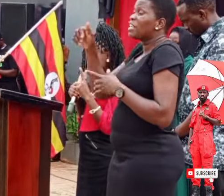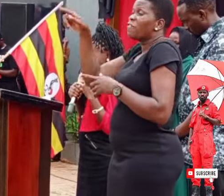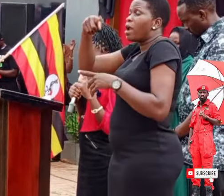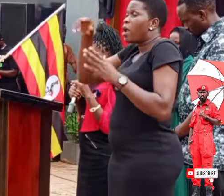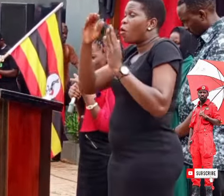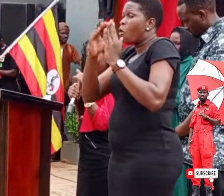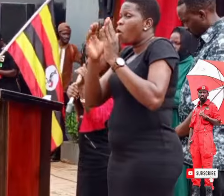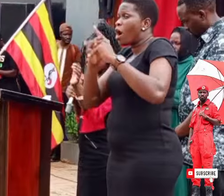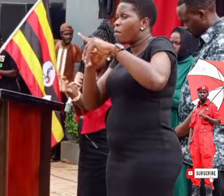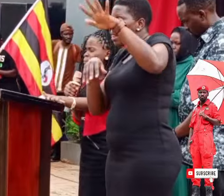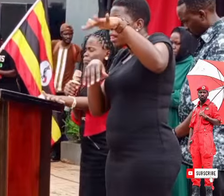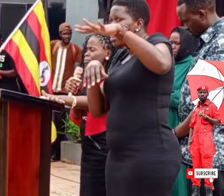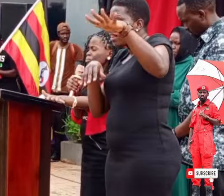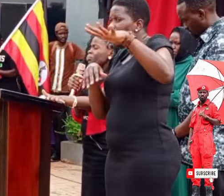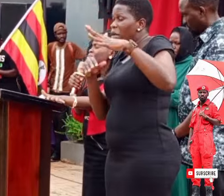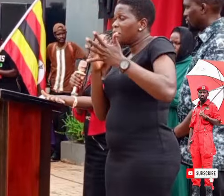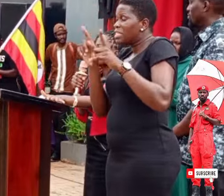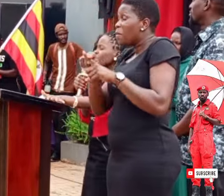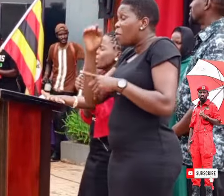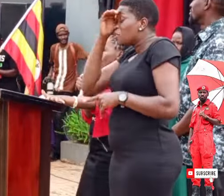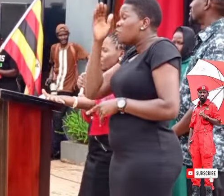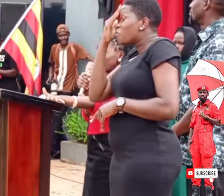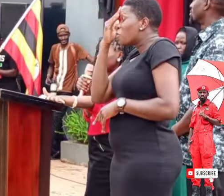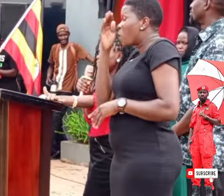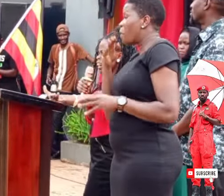nkyaliwo ngate omusirikale yategeddewo ewange